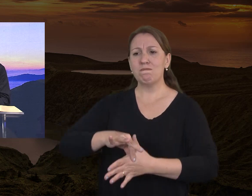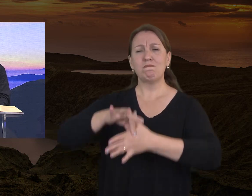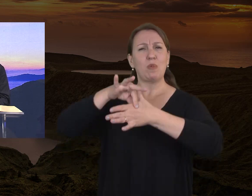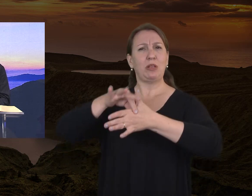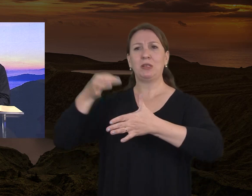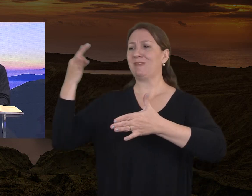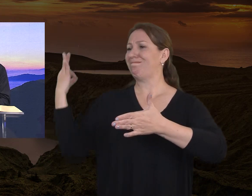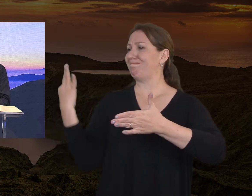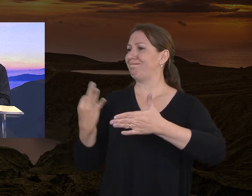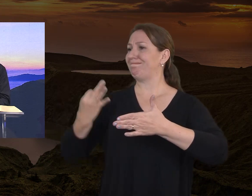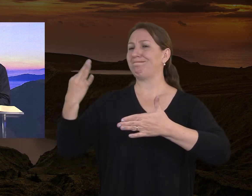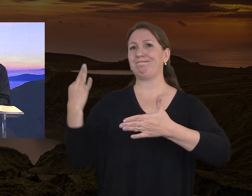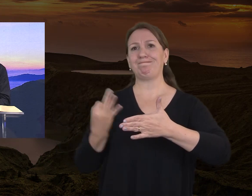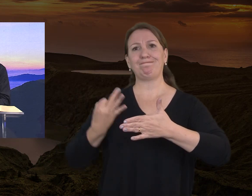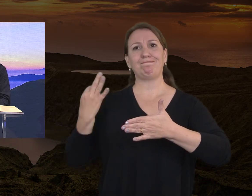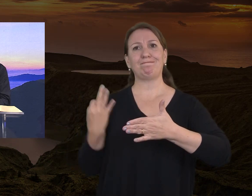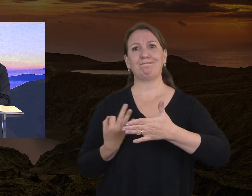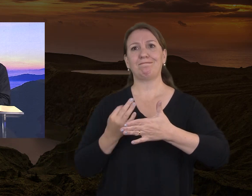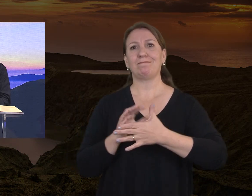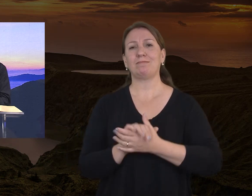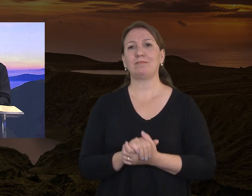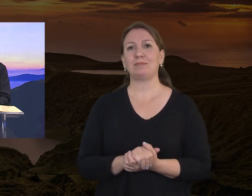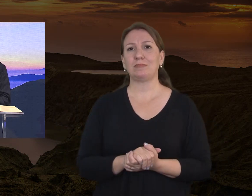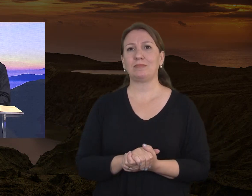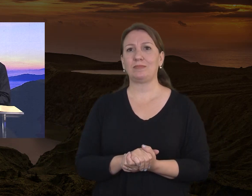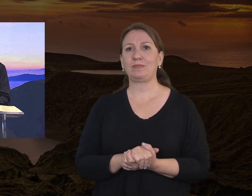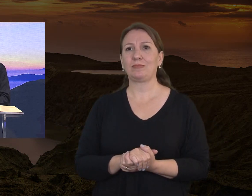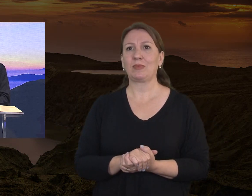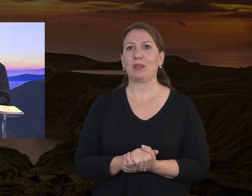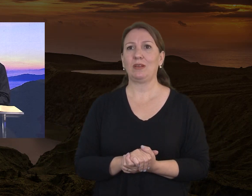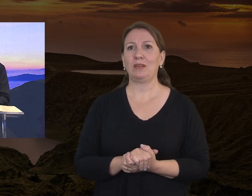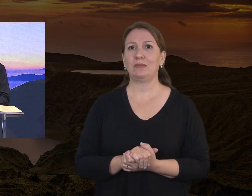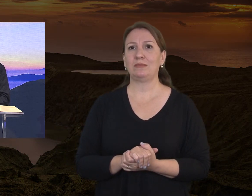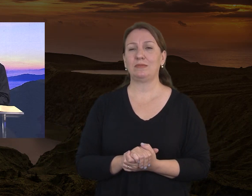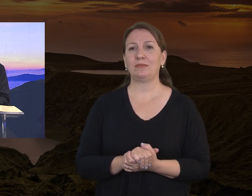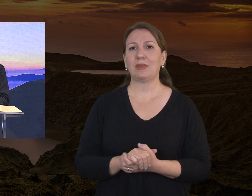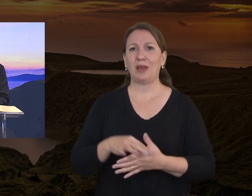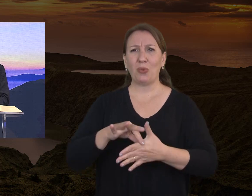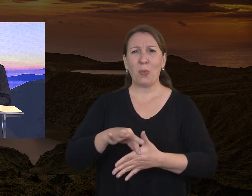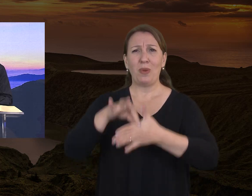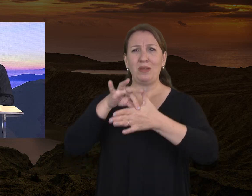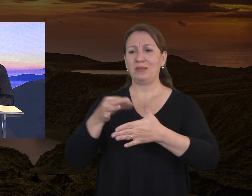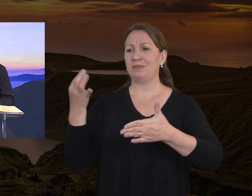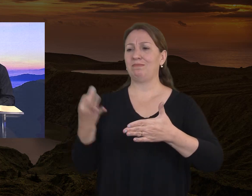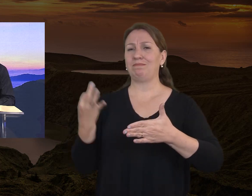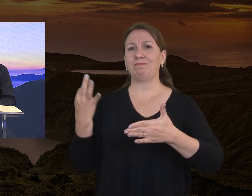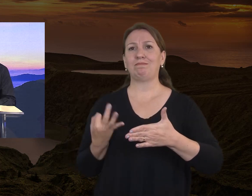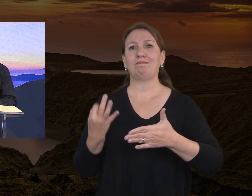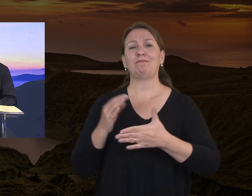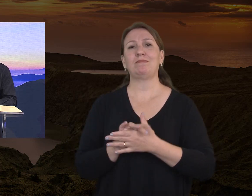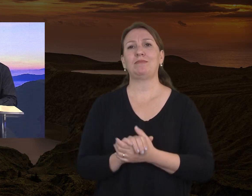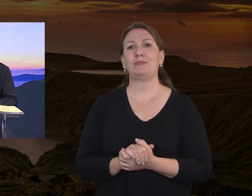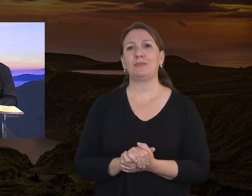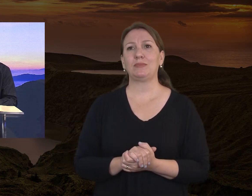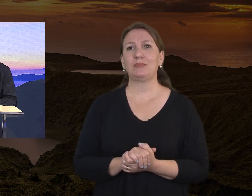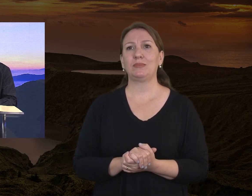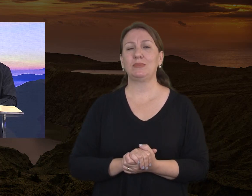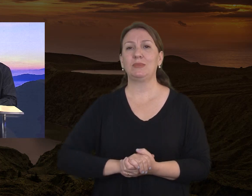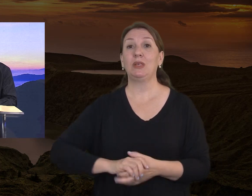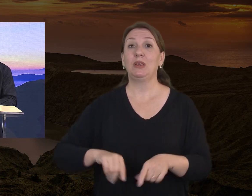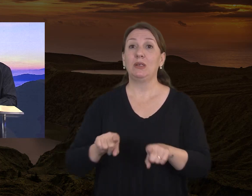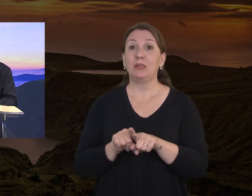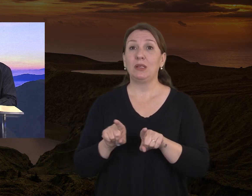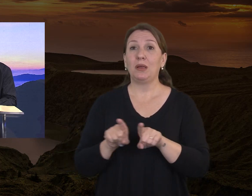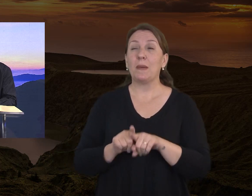liderança. É convergir, quer dizer, convergir nele para o encabeçamento, para a liderança, mas também a ideia